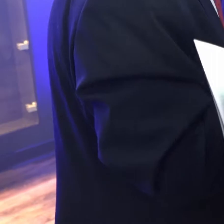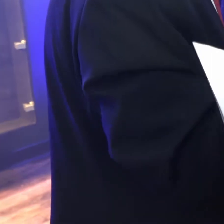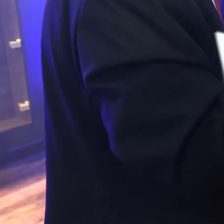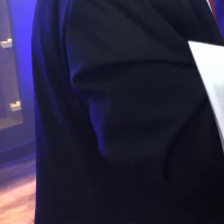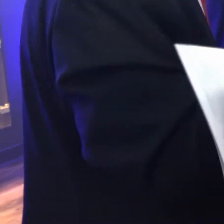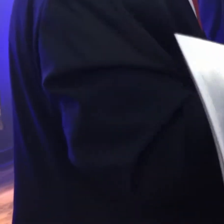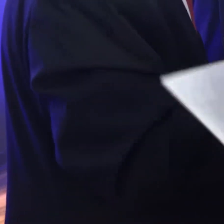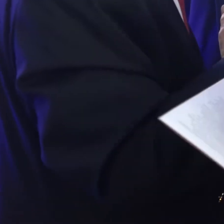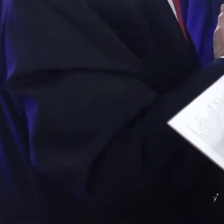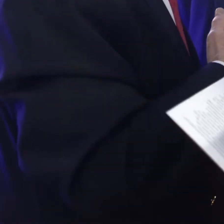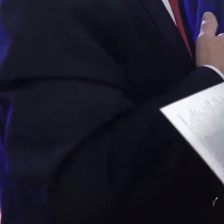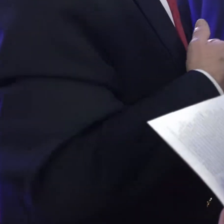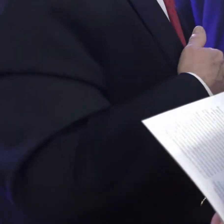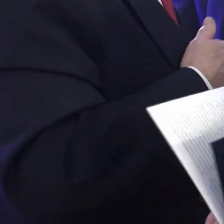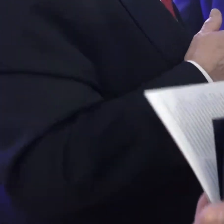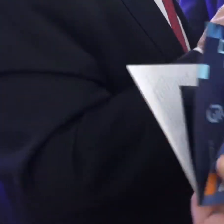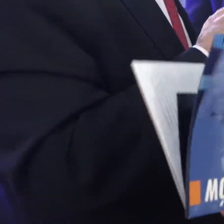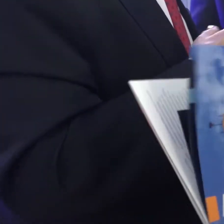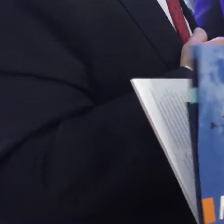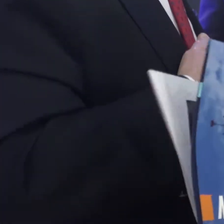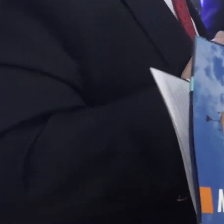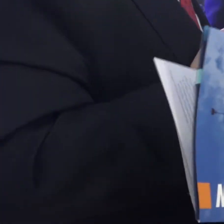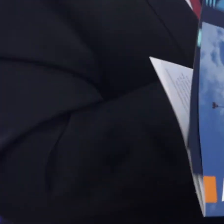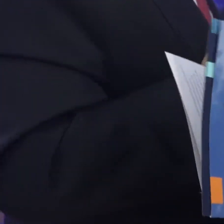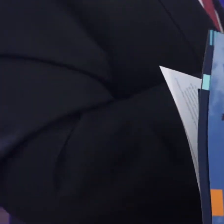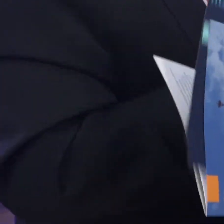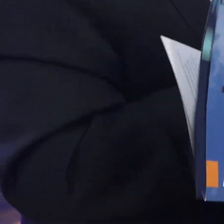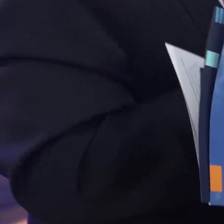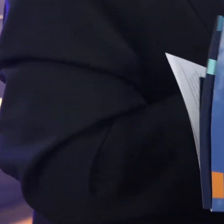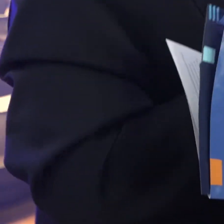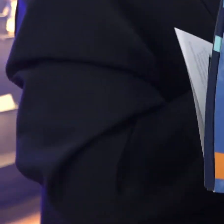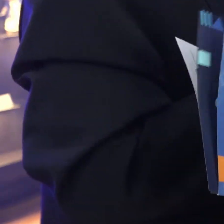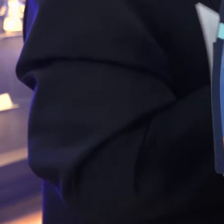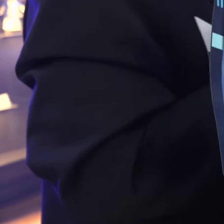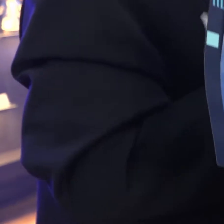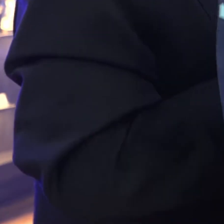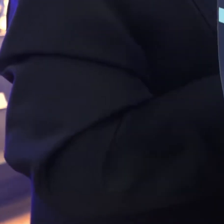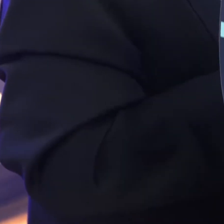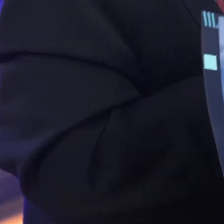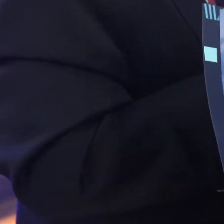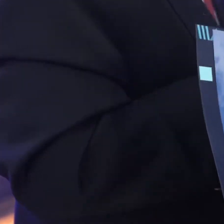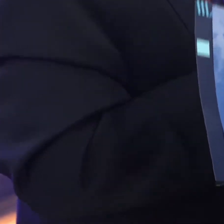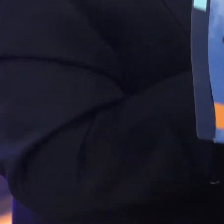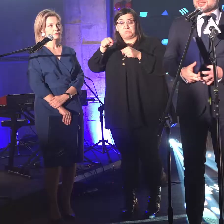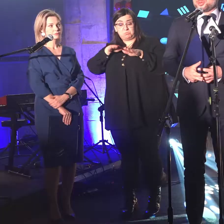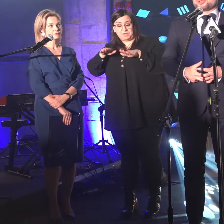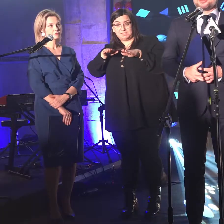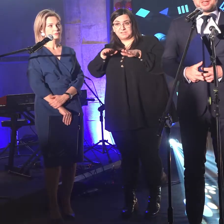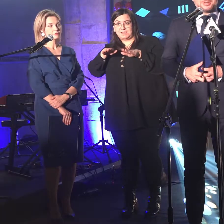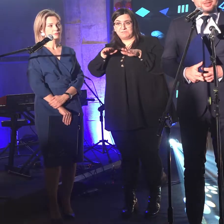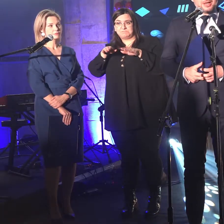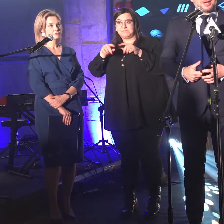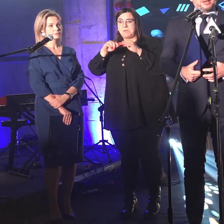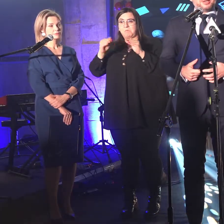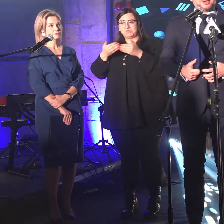dniu wyjątkowym, kolejnym wyjątkowym dniu w historii naszego miasta. Szanowni Państwo, historia tego miejsca, historia trasy